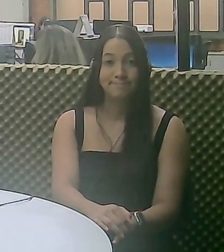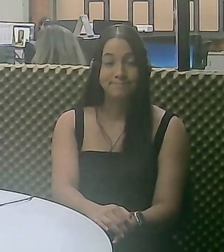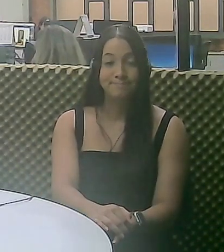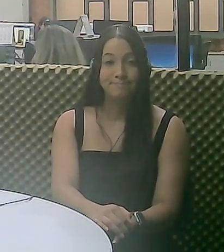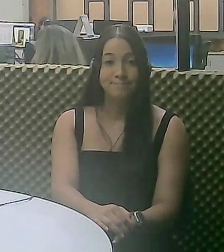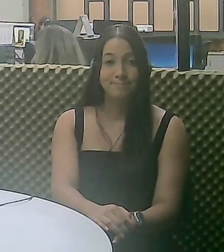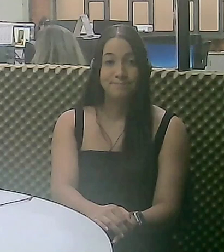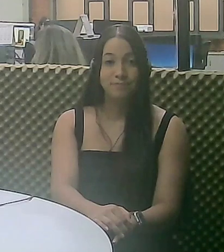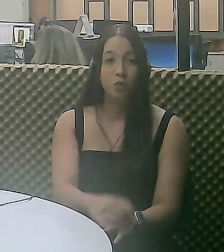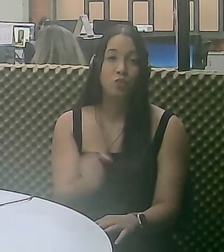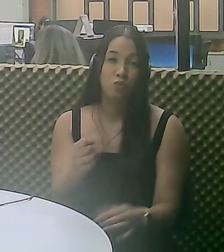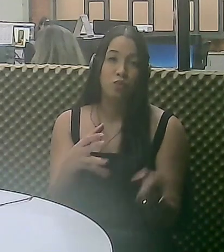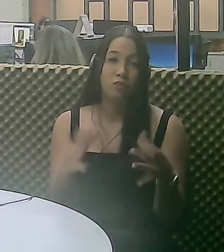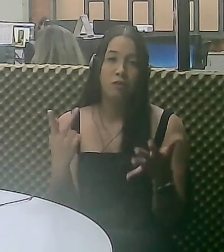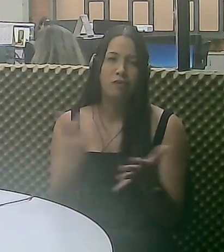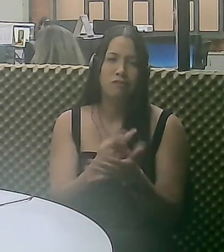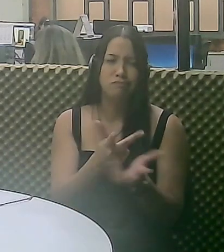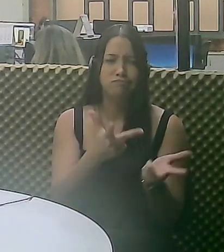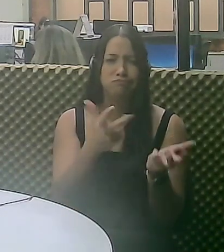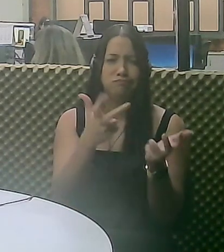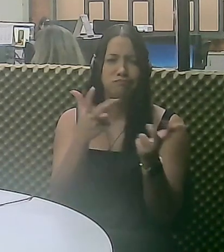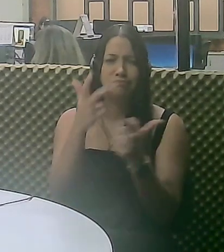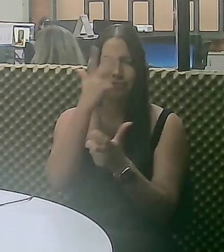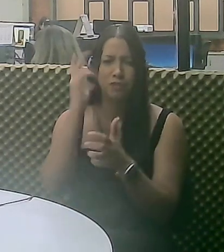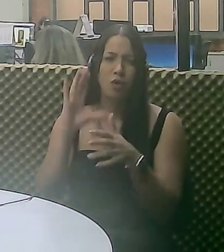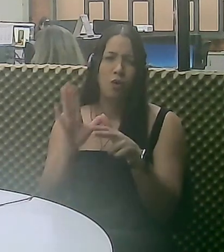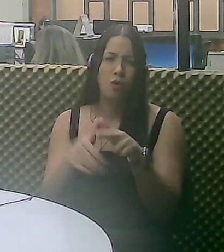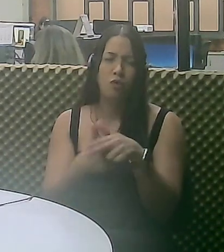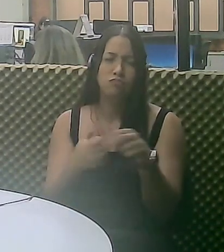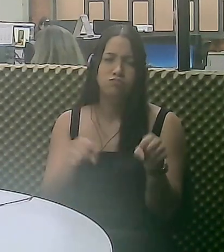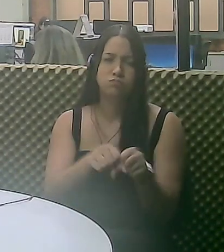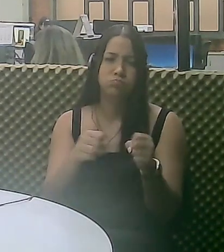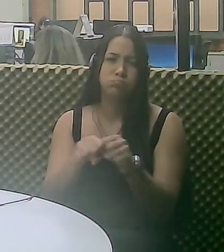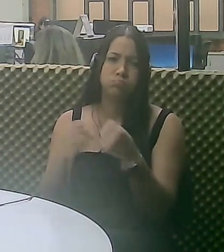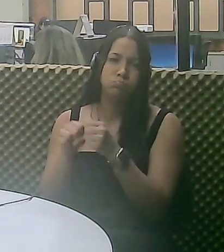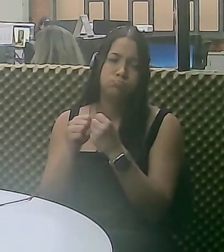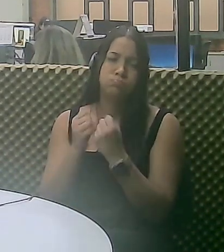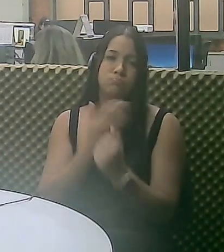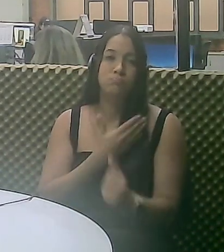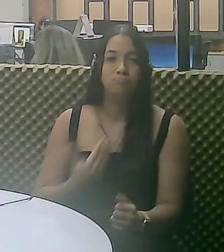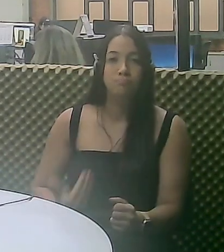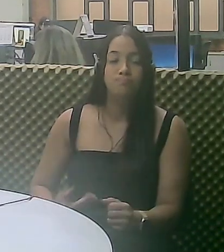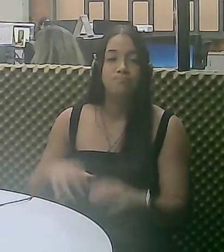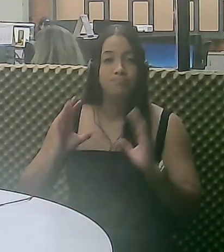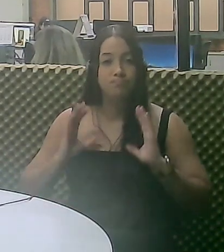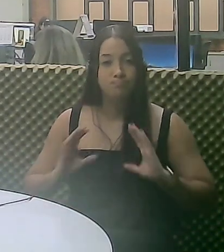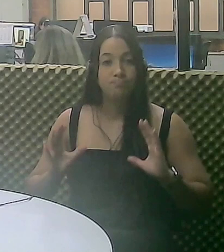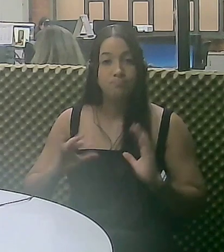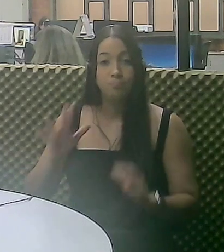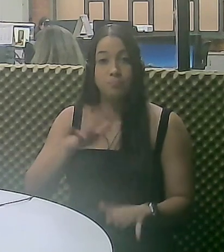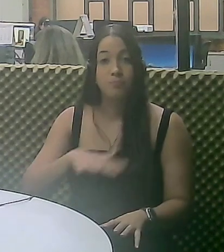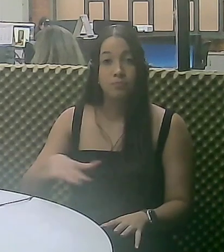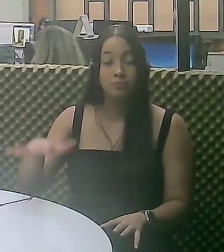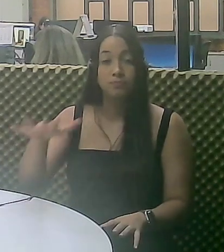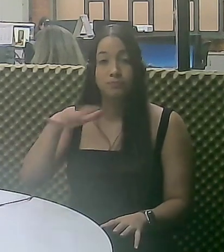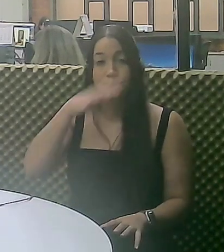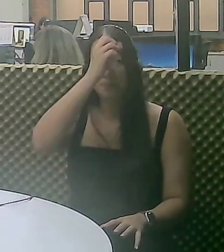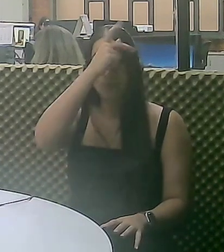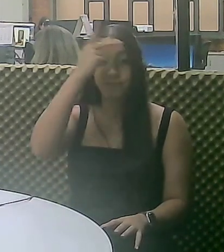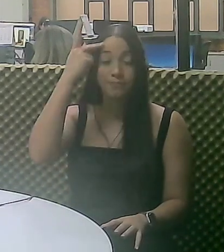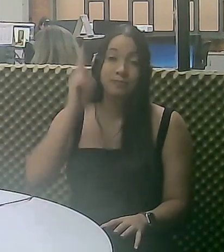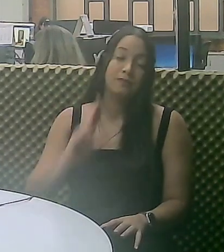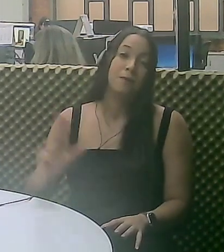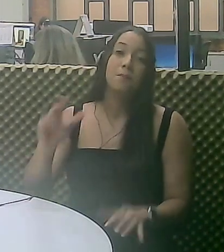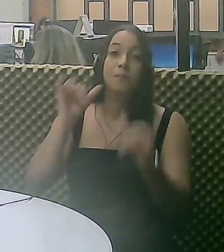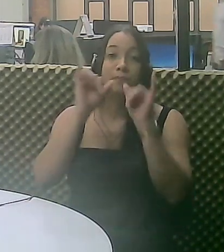Diante dos recentes registros de furtos e danos a equipamentos públicos de parques e praças da cidade, a Prefeitura de